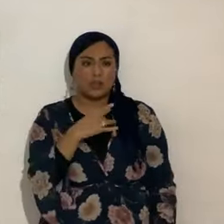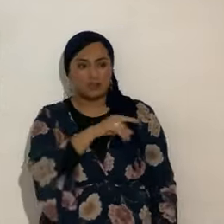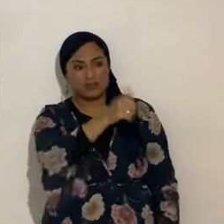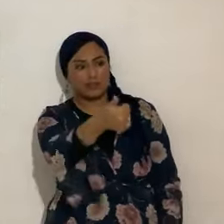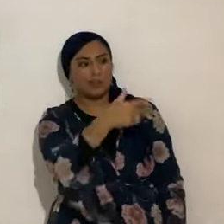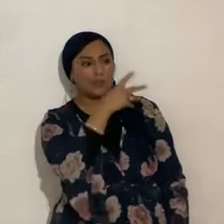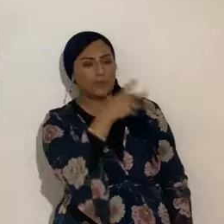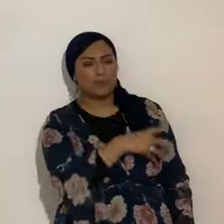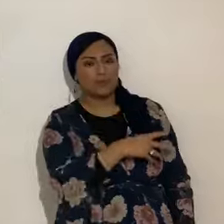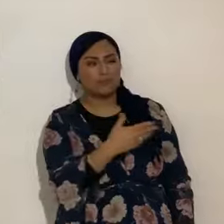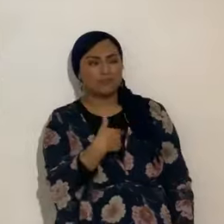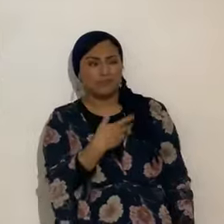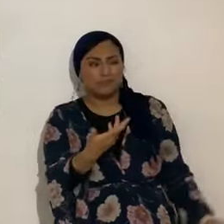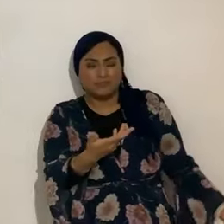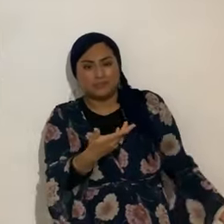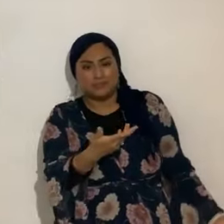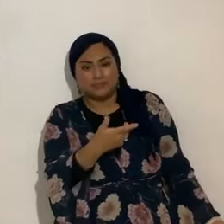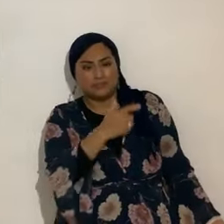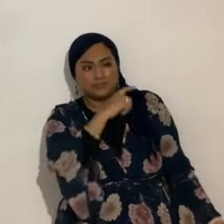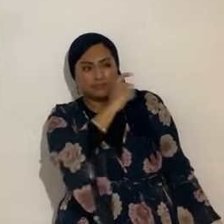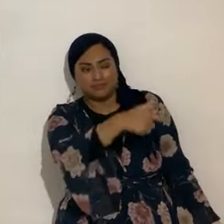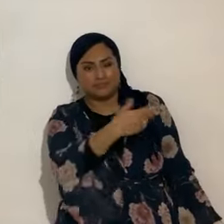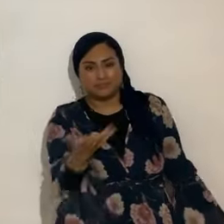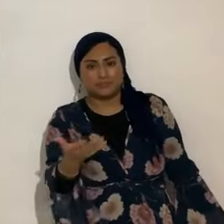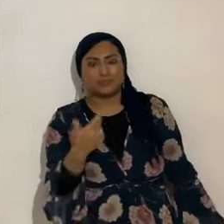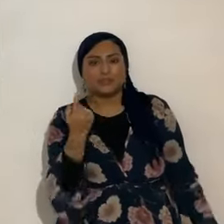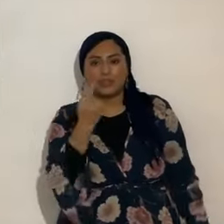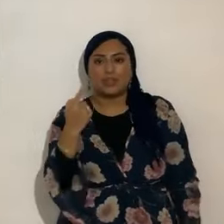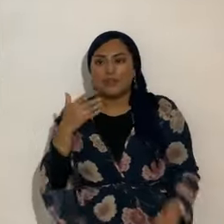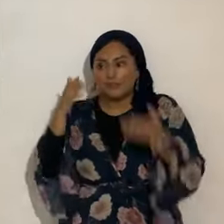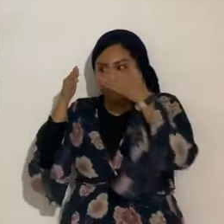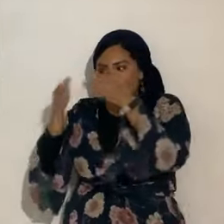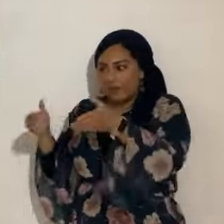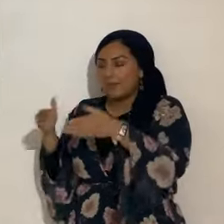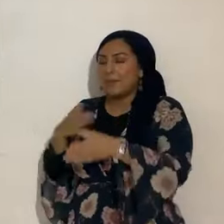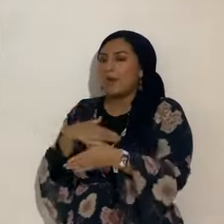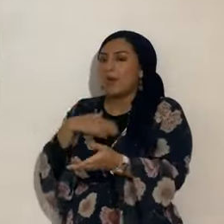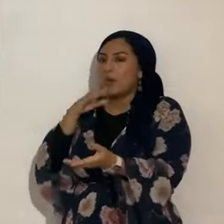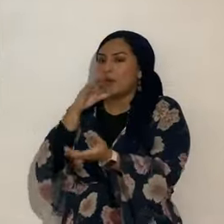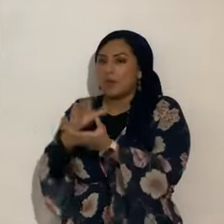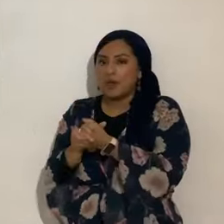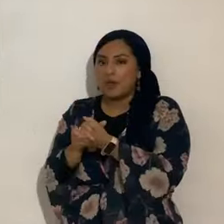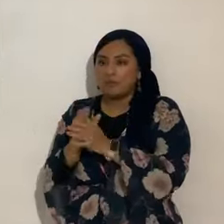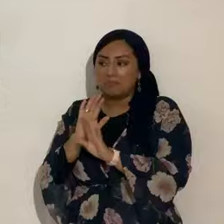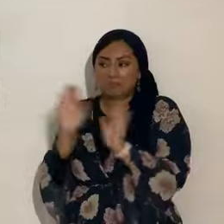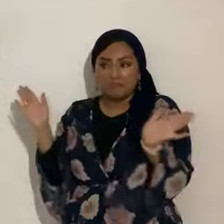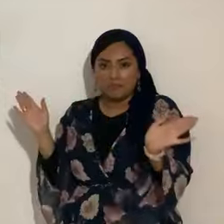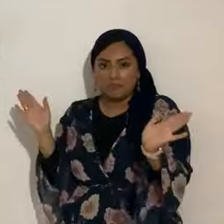otra mujer, ¿qué me interesa? No, me interesa a mi esposa, nada más.